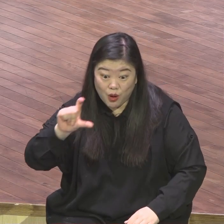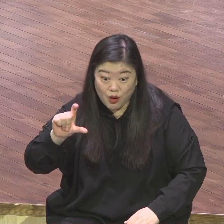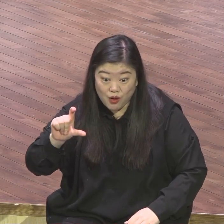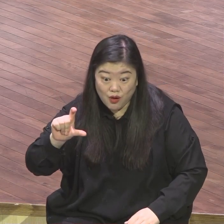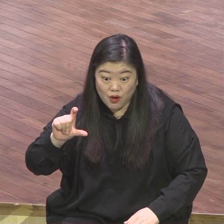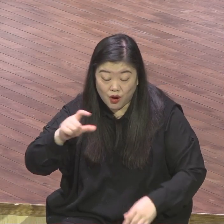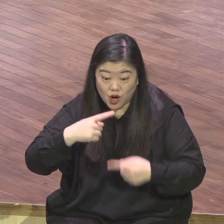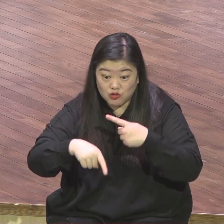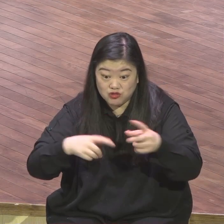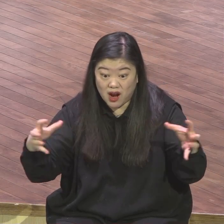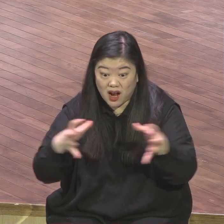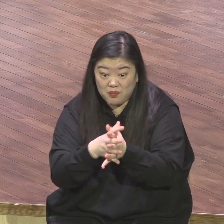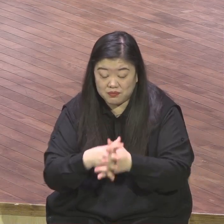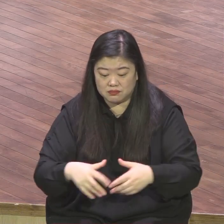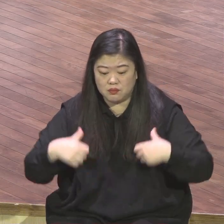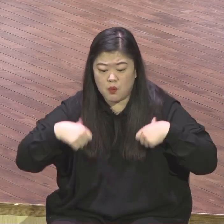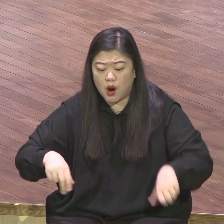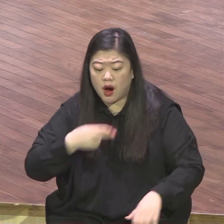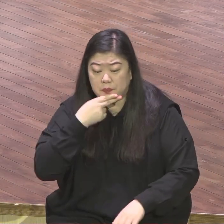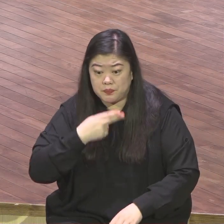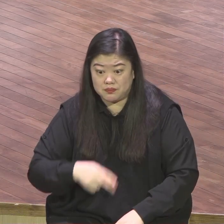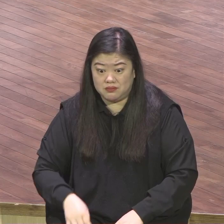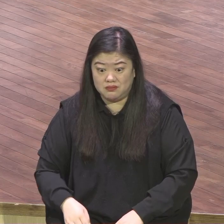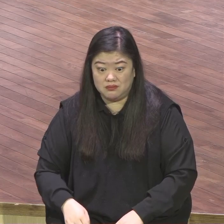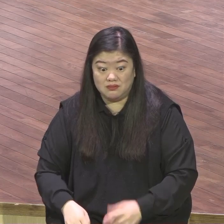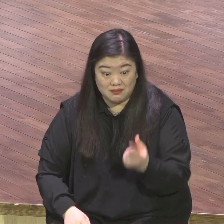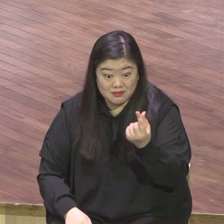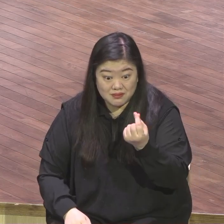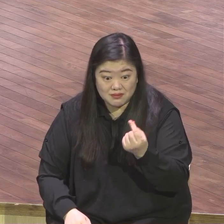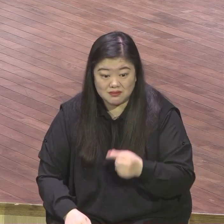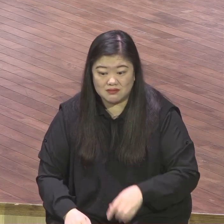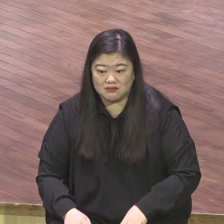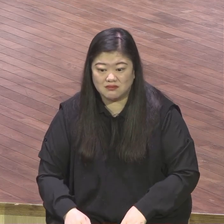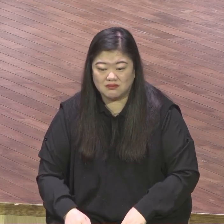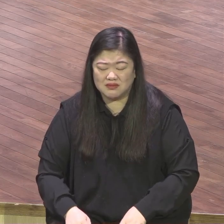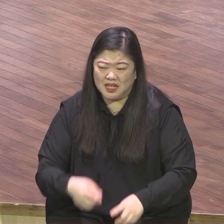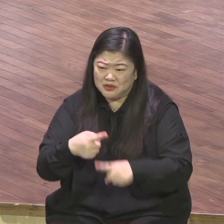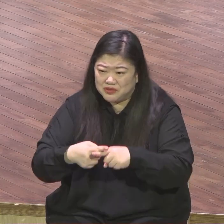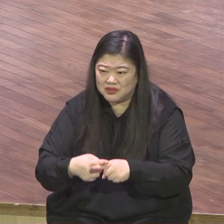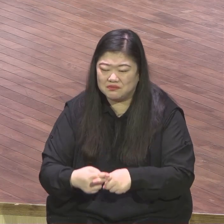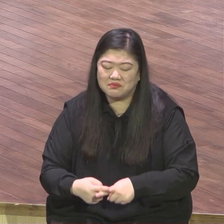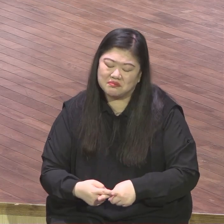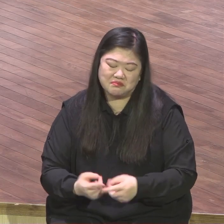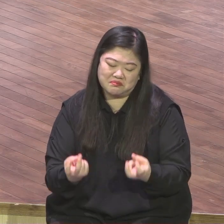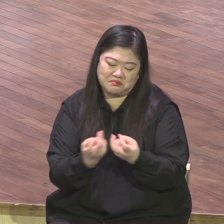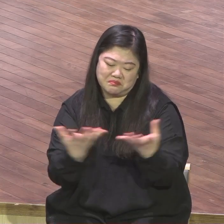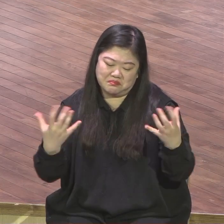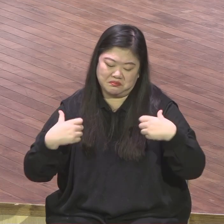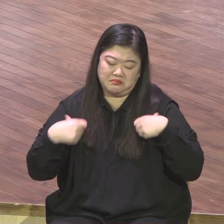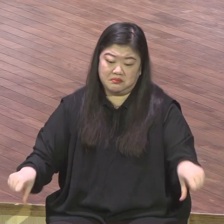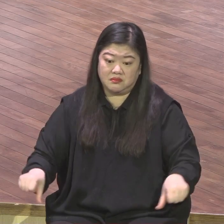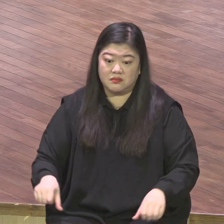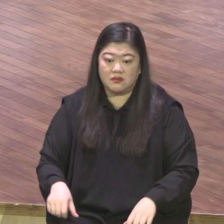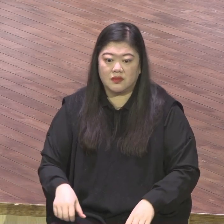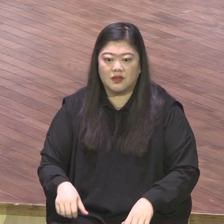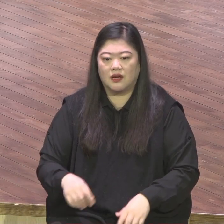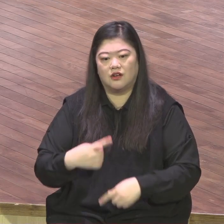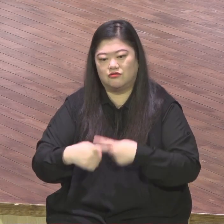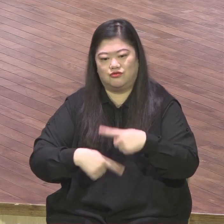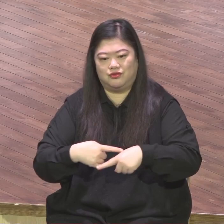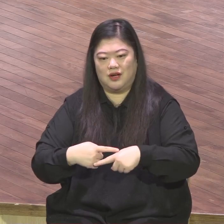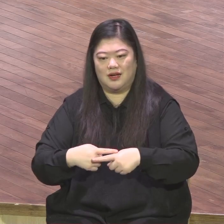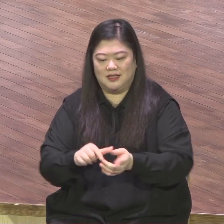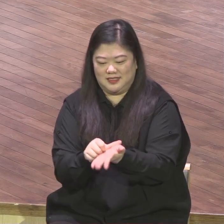성령의 사람은 그렇습니다. 중도 포기하지 않습니다. 하나님 이룰 때까지 갑니다. 아멘. 저는 그런 걸 체험하고 사는